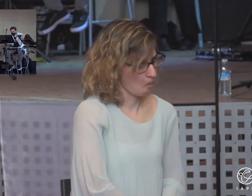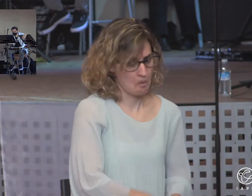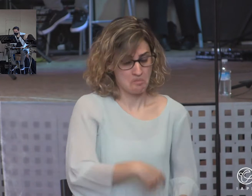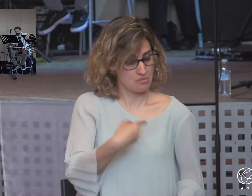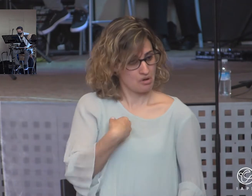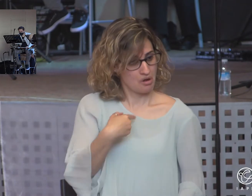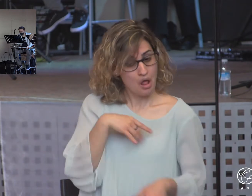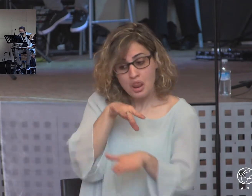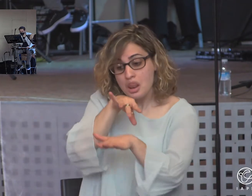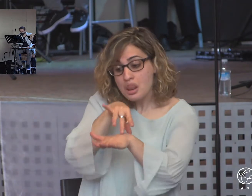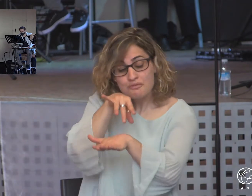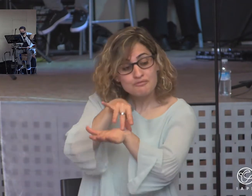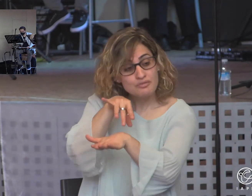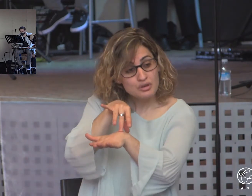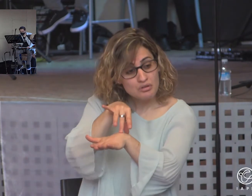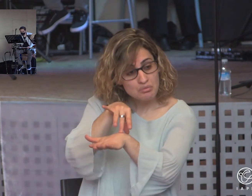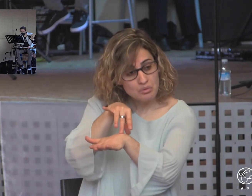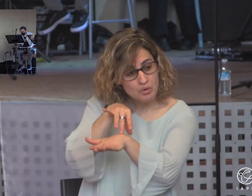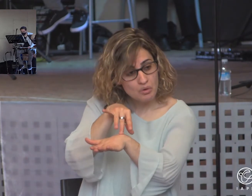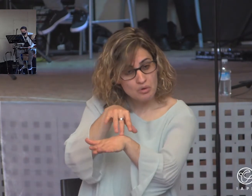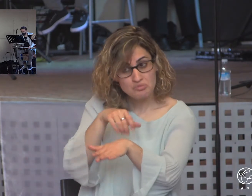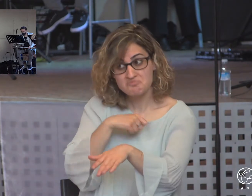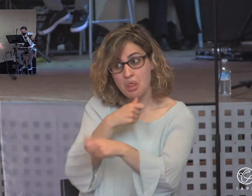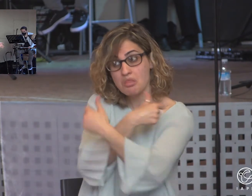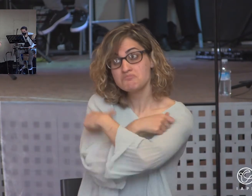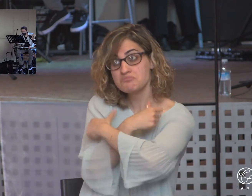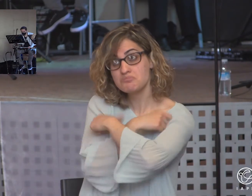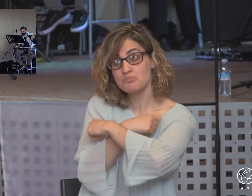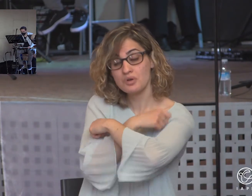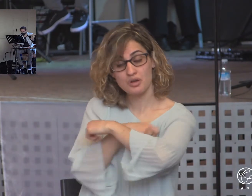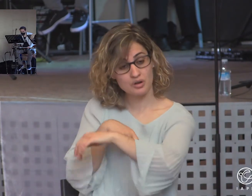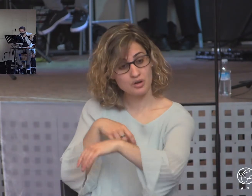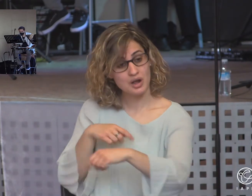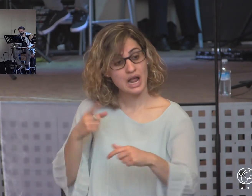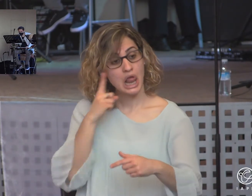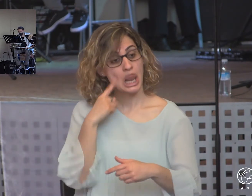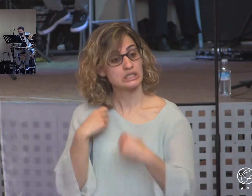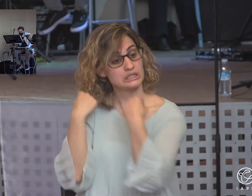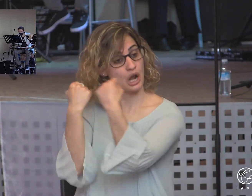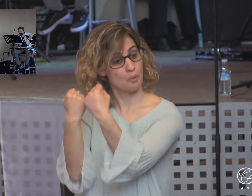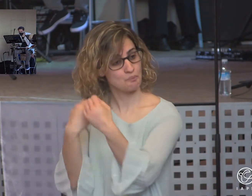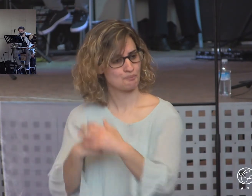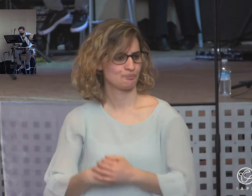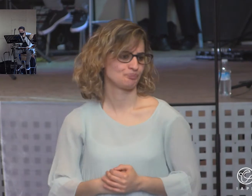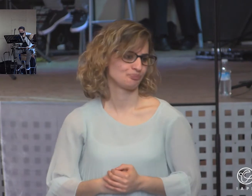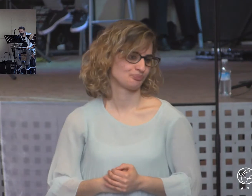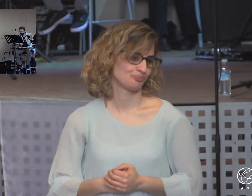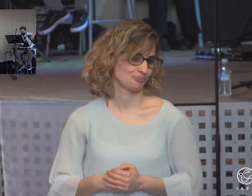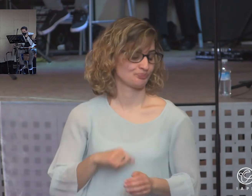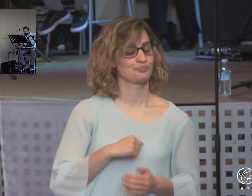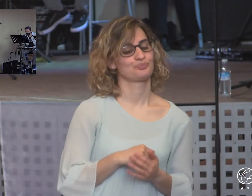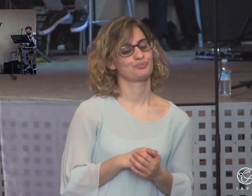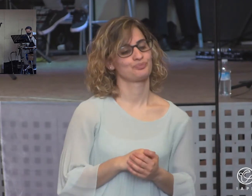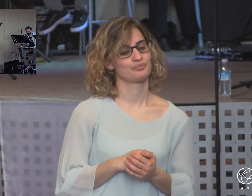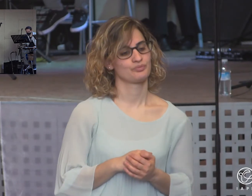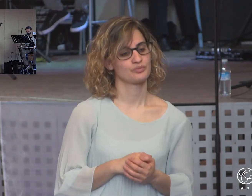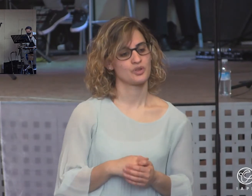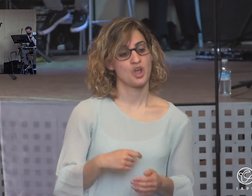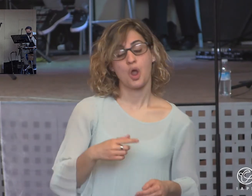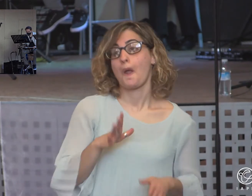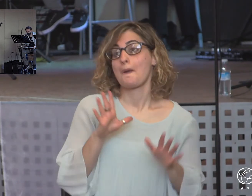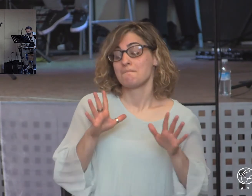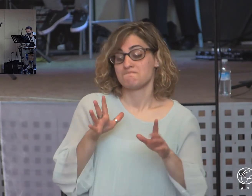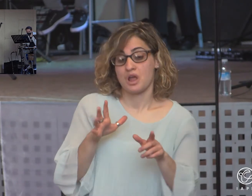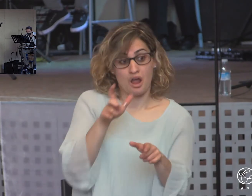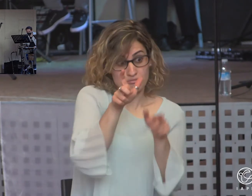estoy enfermo y yo quiero ser sano, pero hay tanta gente que cuando me bajan ya no tengo